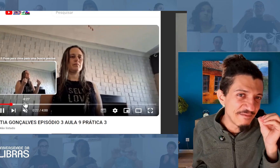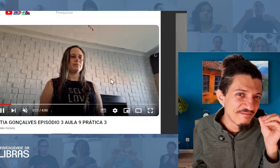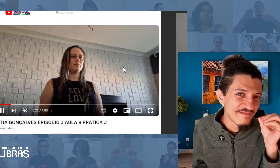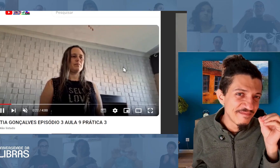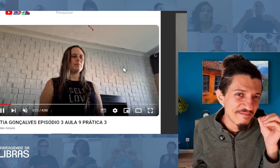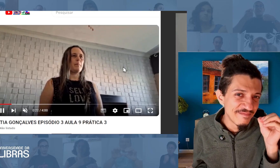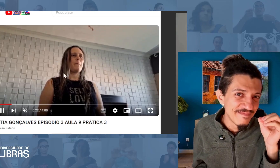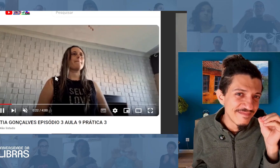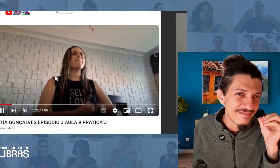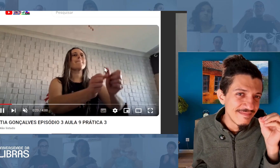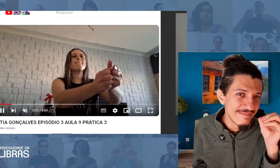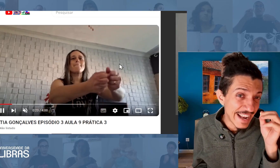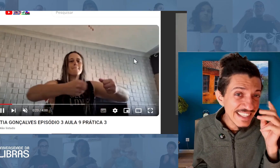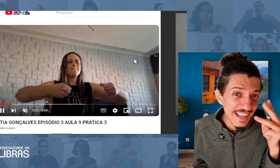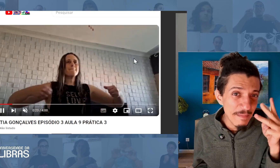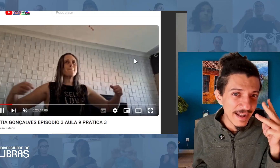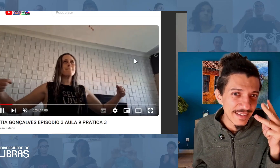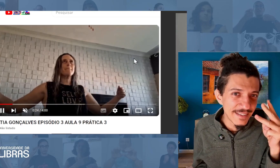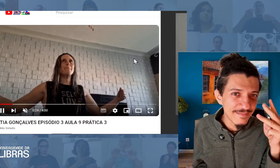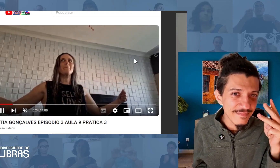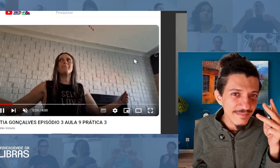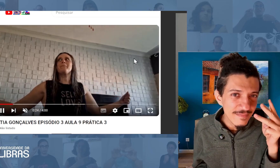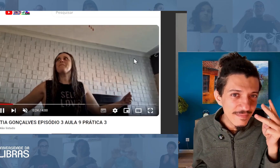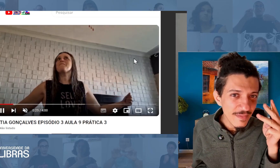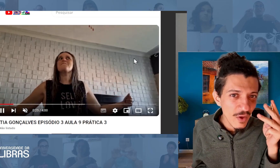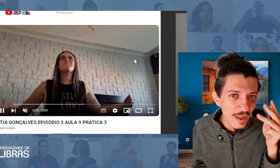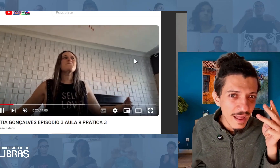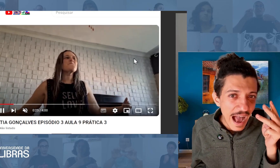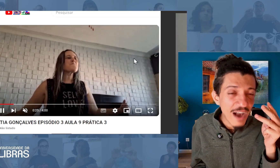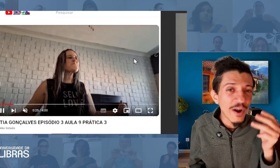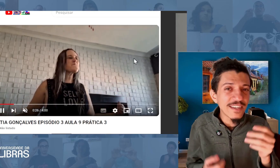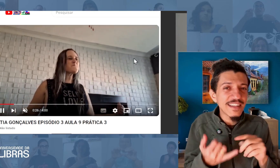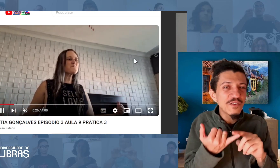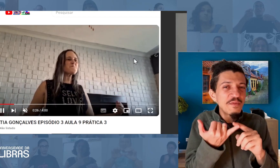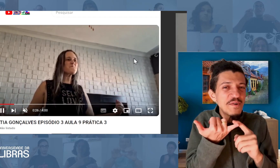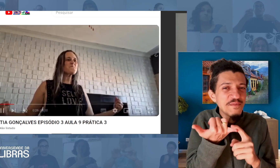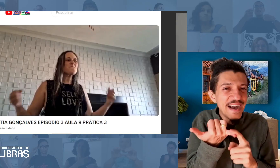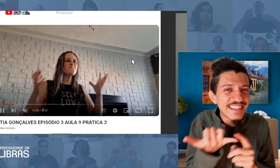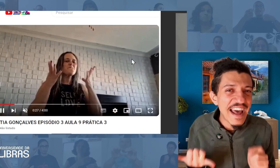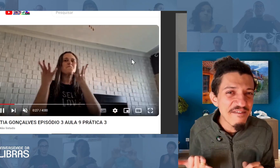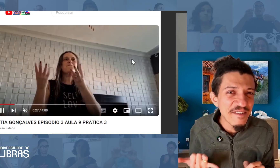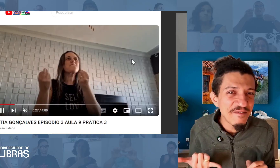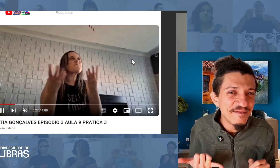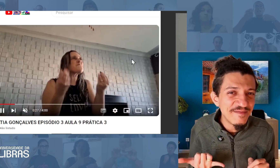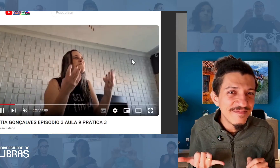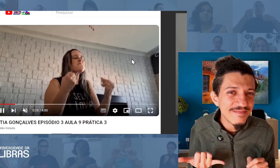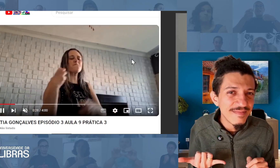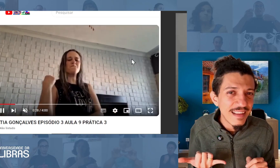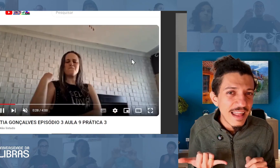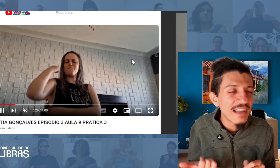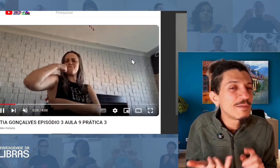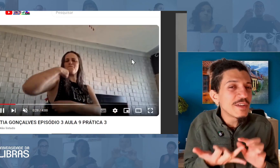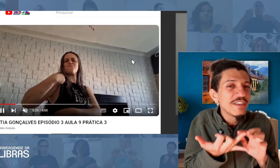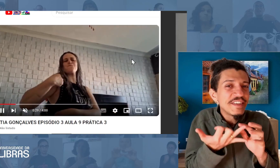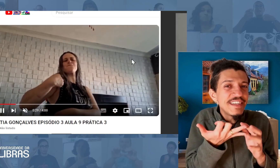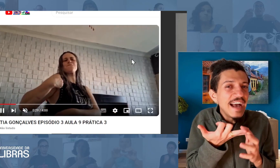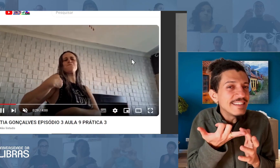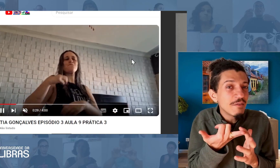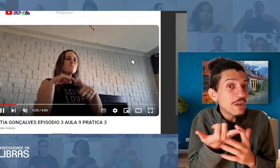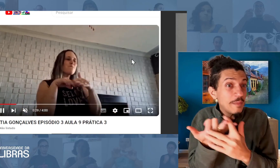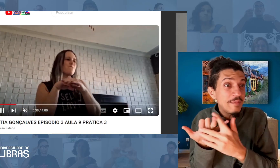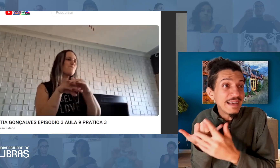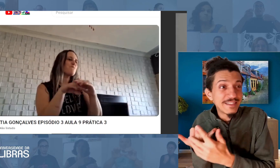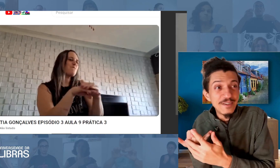prática. 3 semanas. Agora já está tudo muito mais leve. As expressões faciais